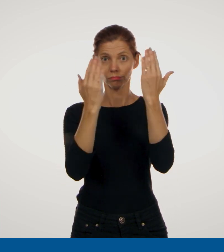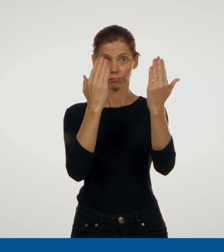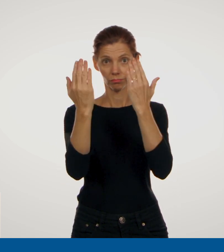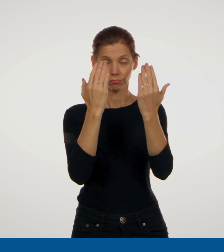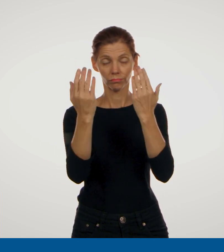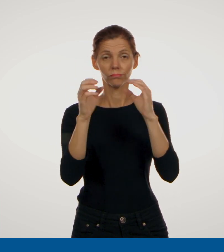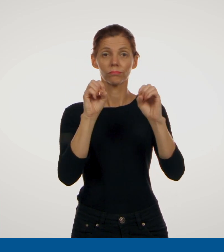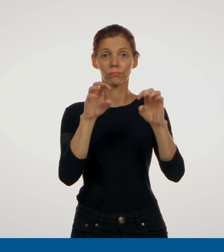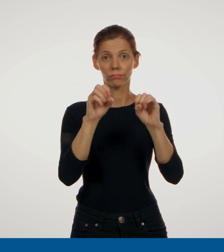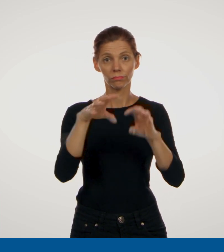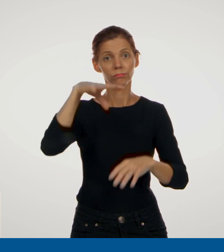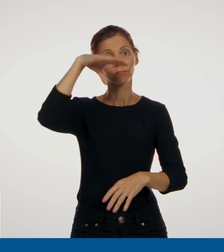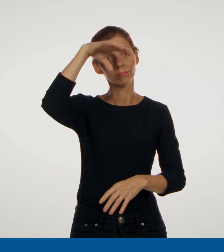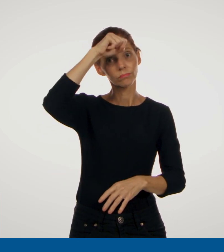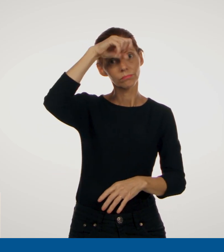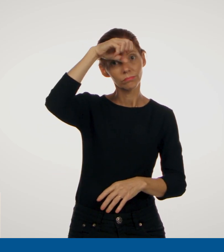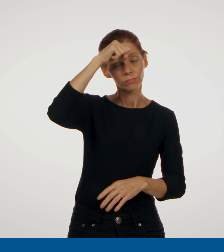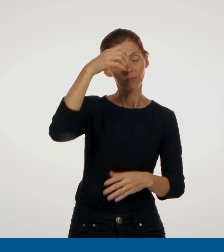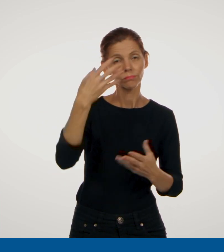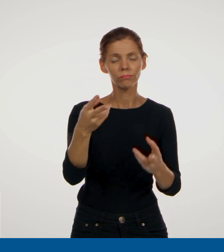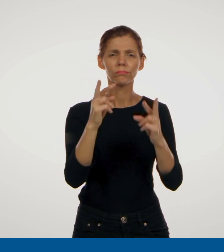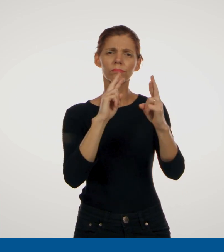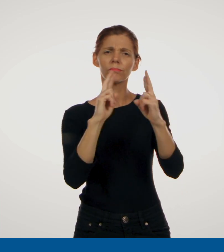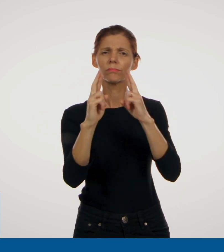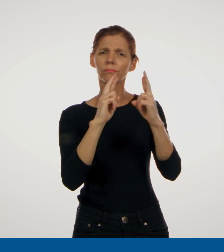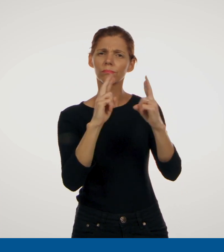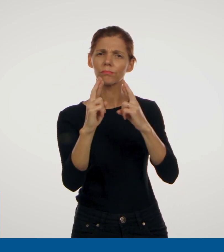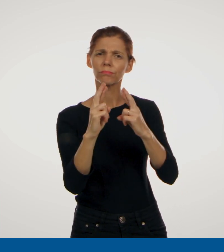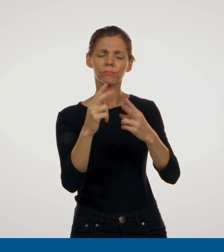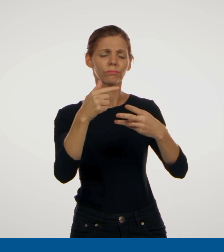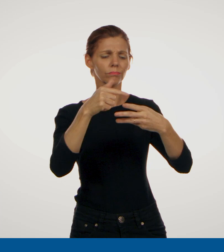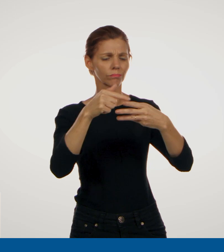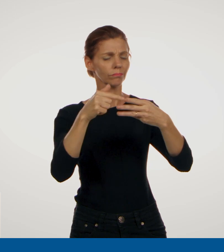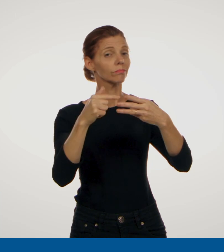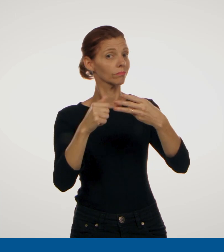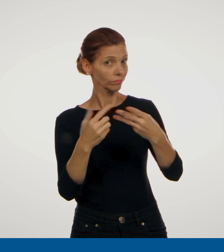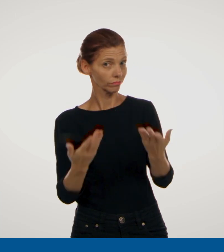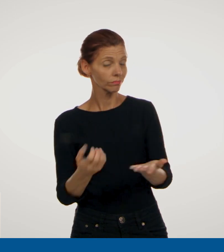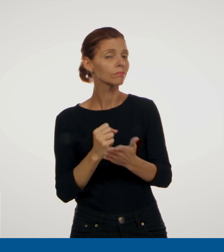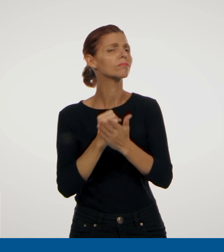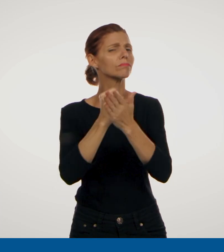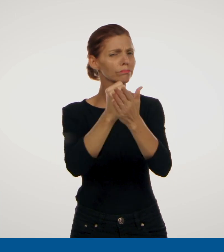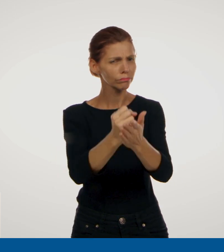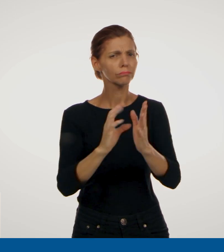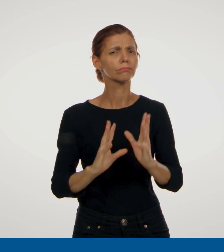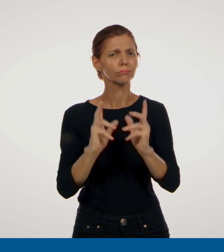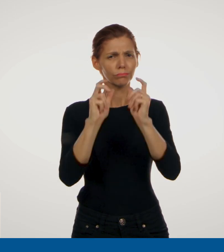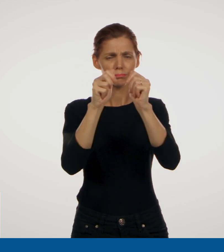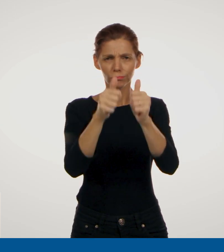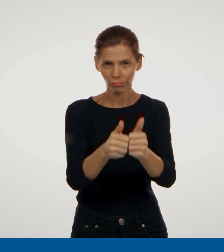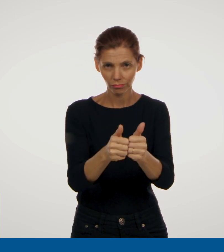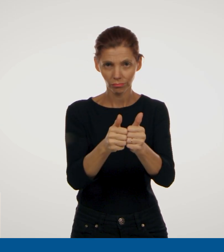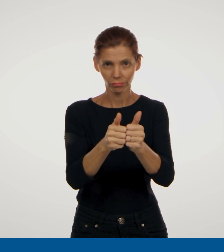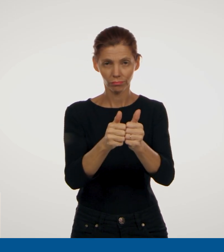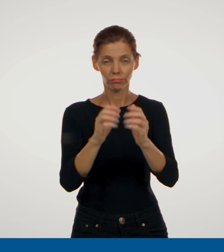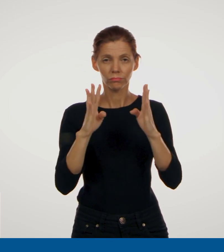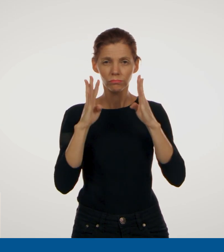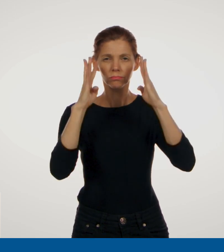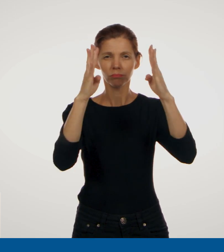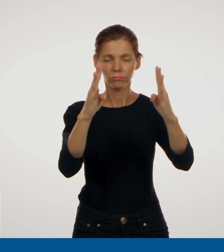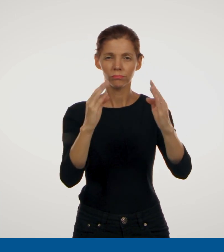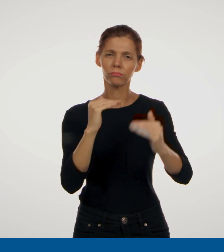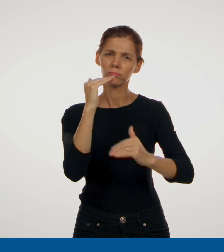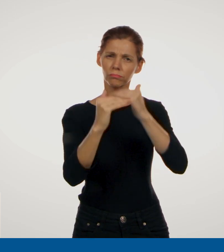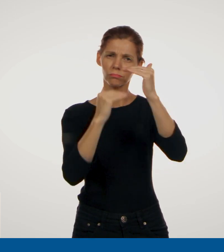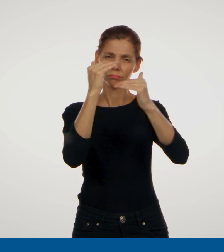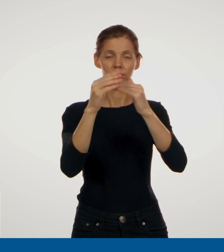psicologia, à educação e à aprendizagem, e as relações entre essas áreas e a contribuição de ambas, com o foco voltado